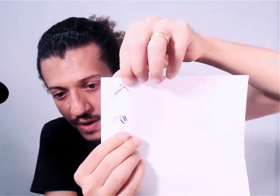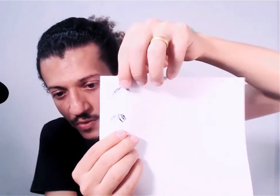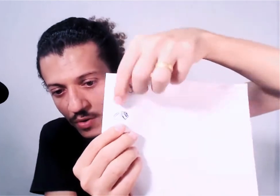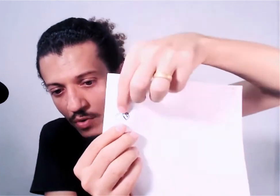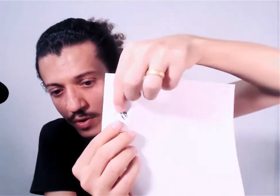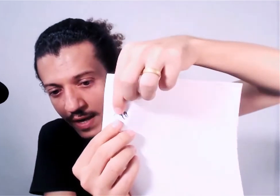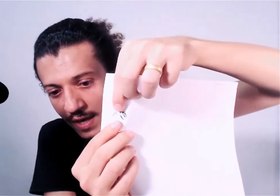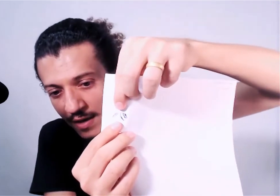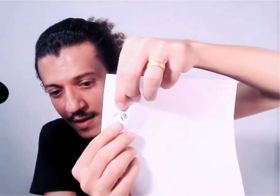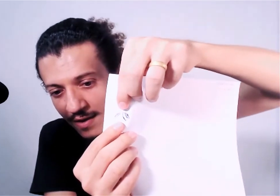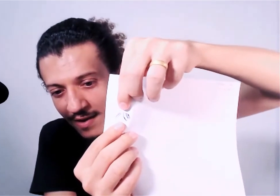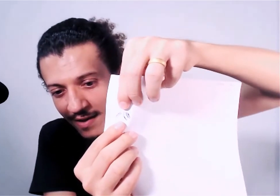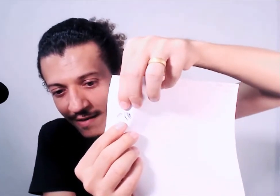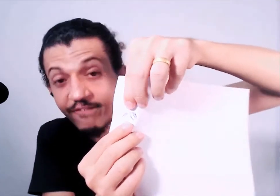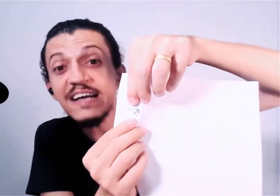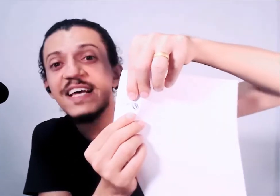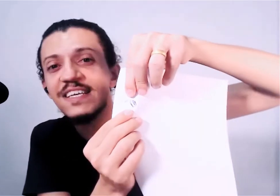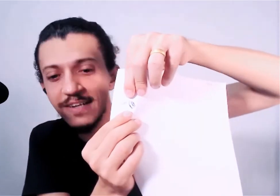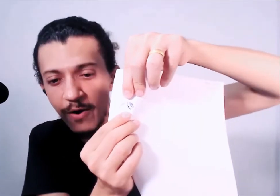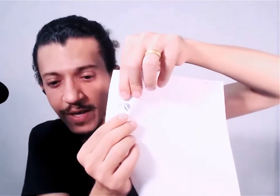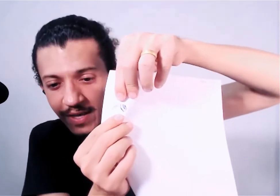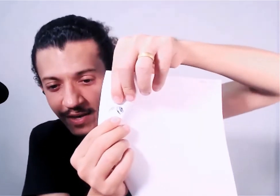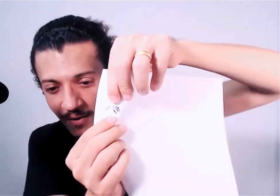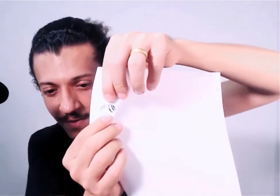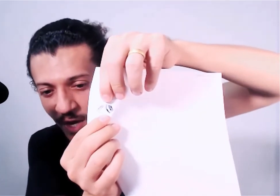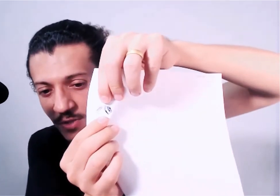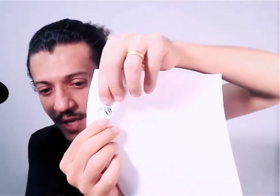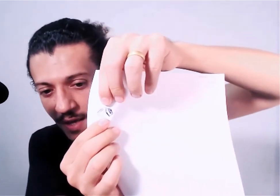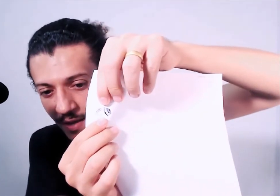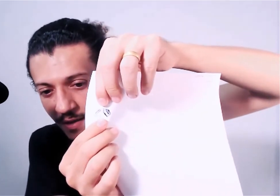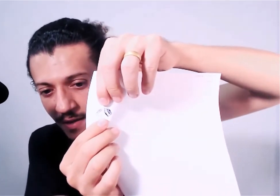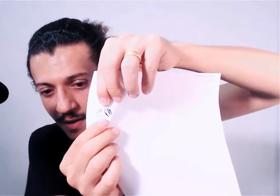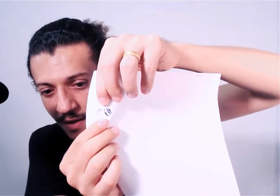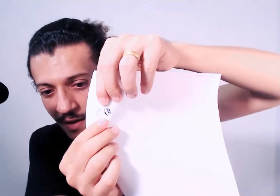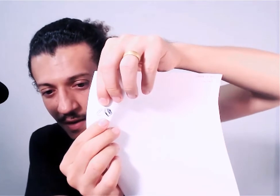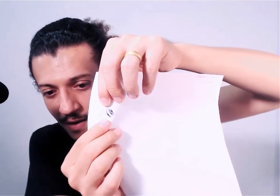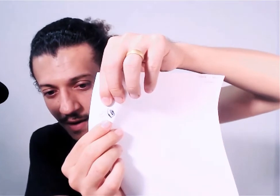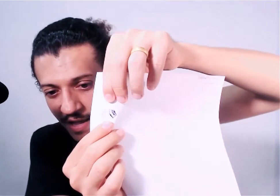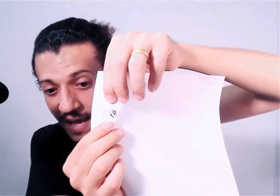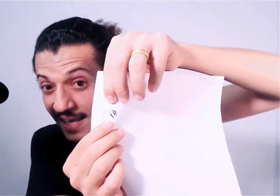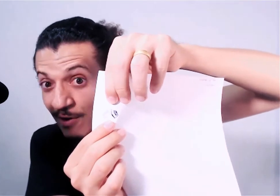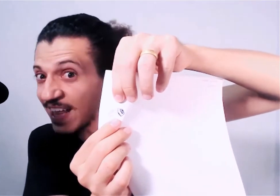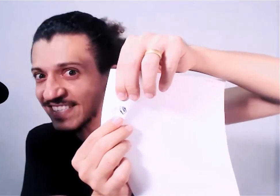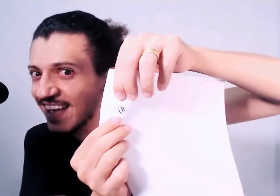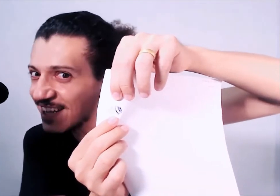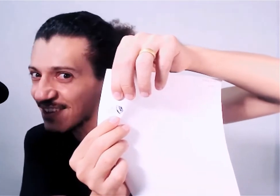2 mãos eu coloquei aqui. Faz esse sinal aqui aí, ó. Só isso aqui. E aqui não tem asterisco,